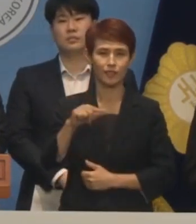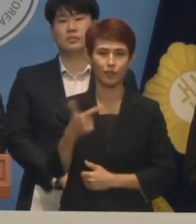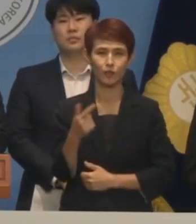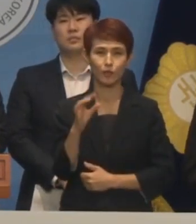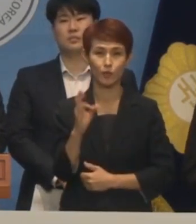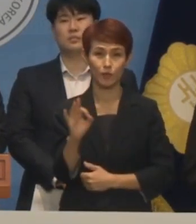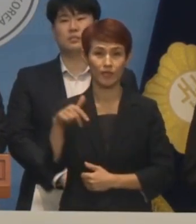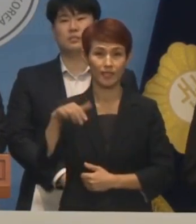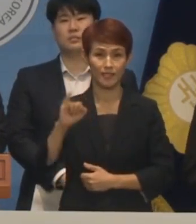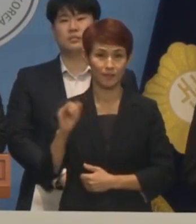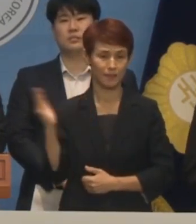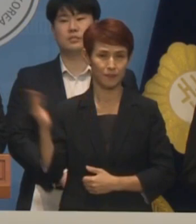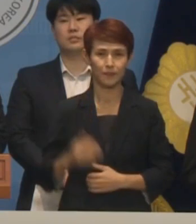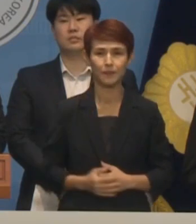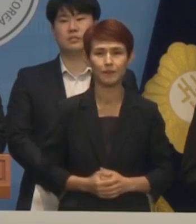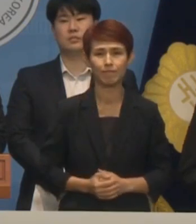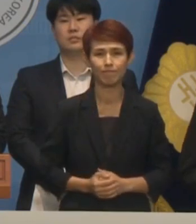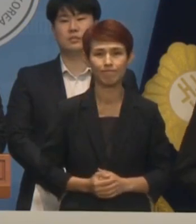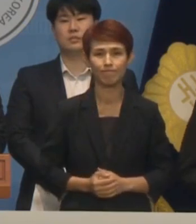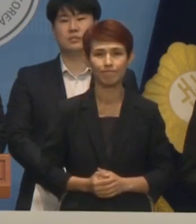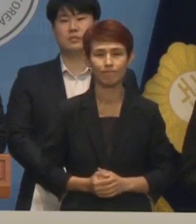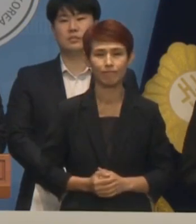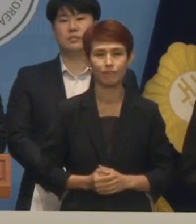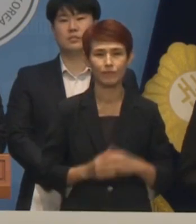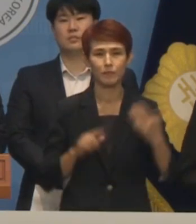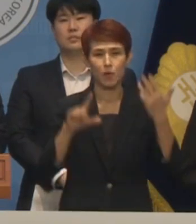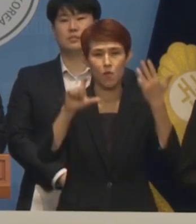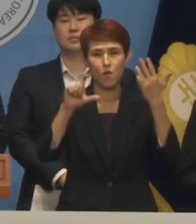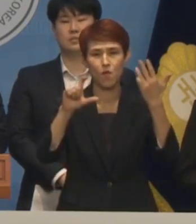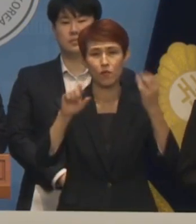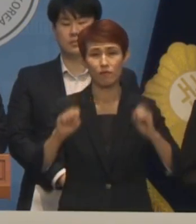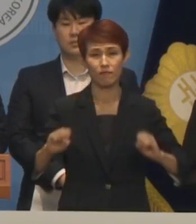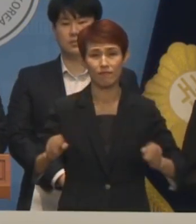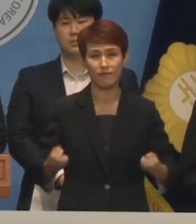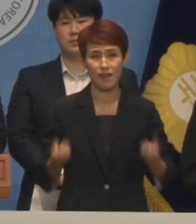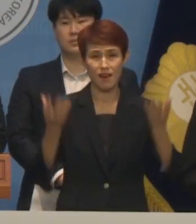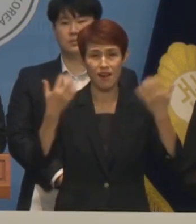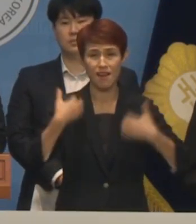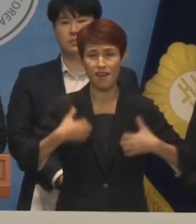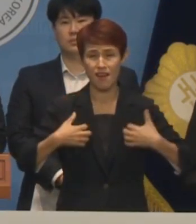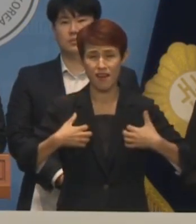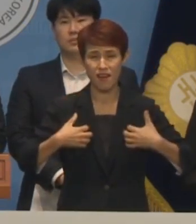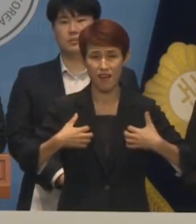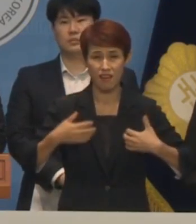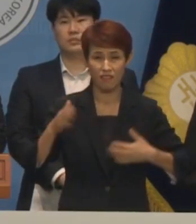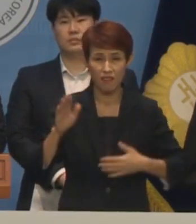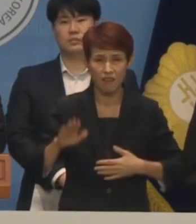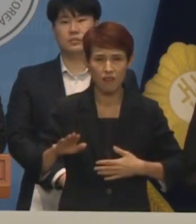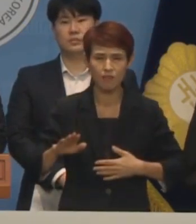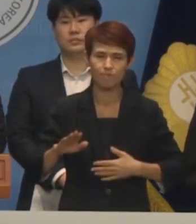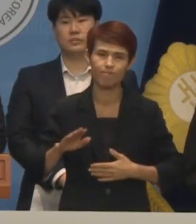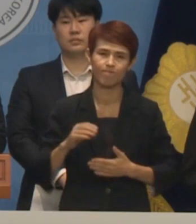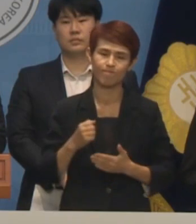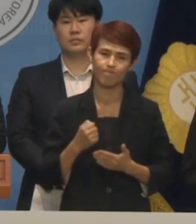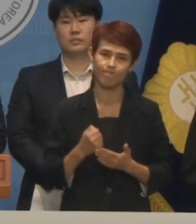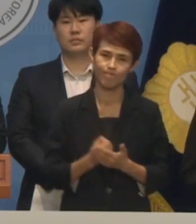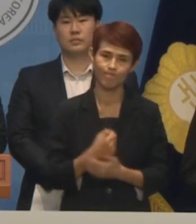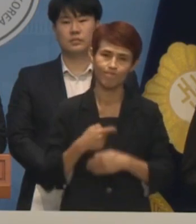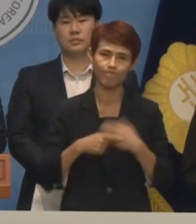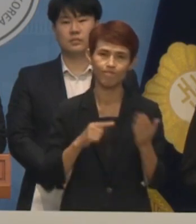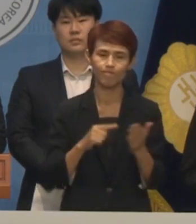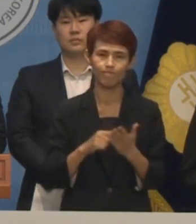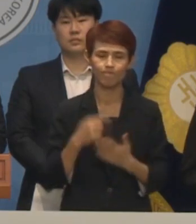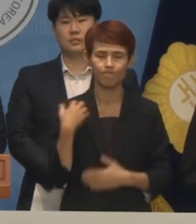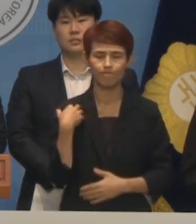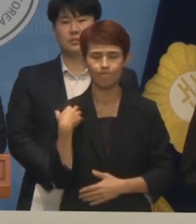국회의원입니다. 기쁘게 맞았어야 할 광복절 다음 날입니다. 근데 오늘은 매우 무거운